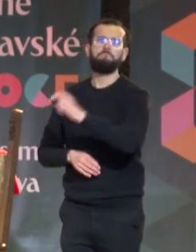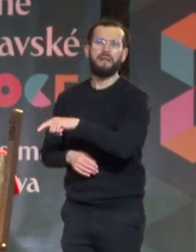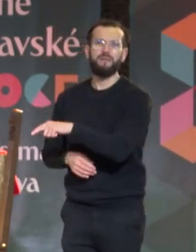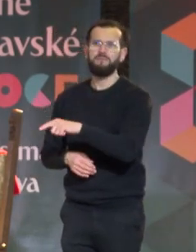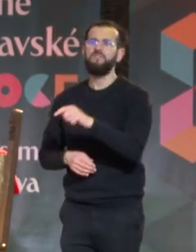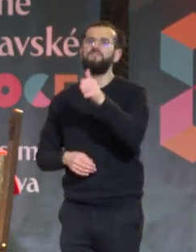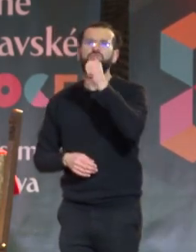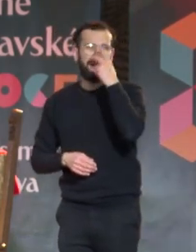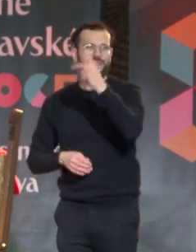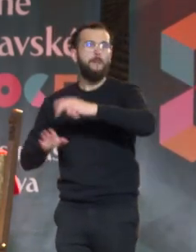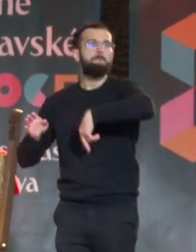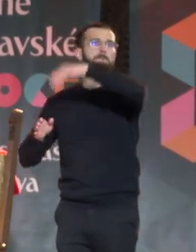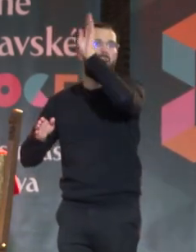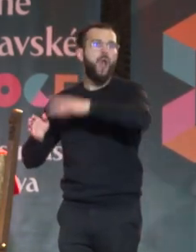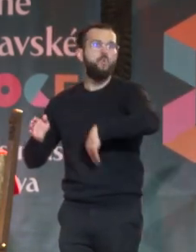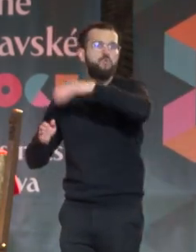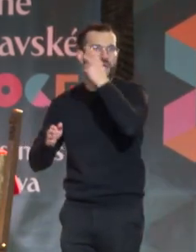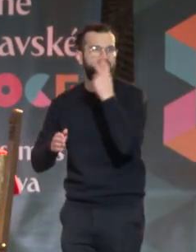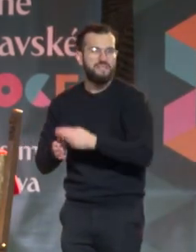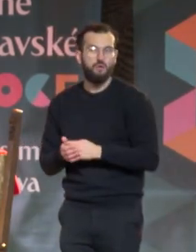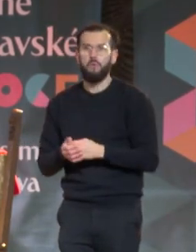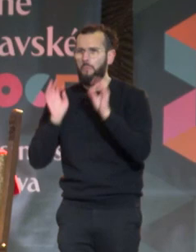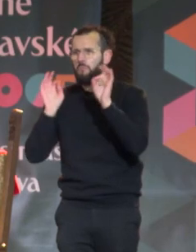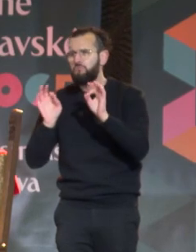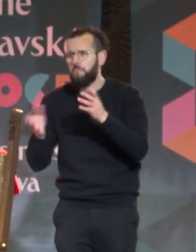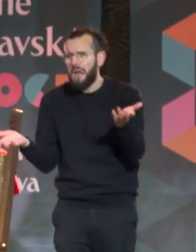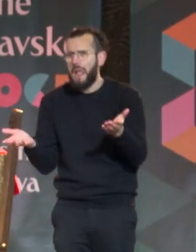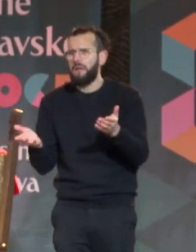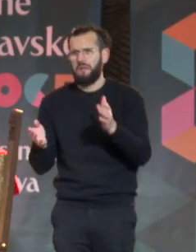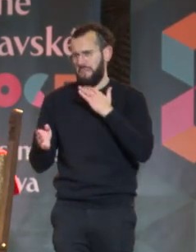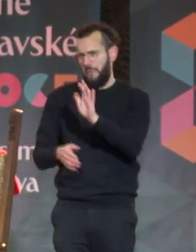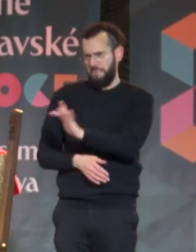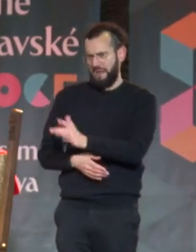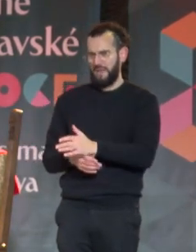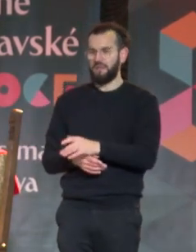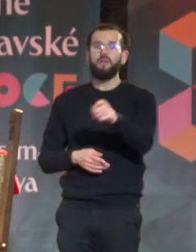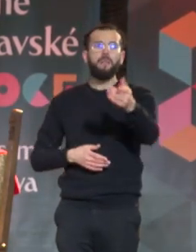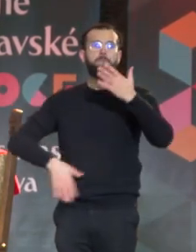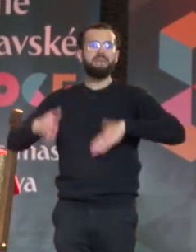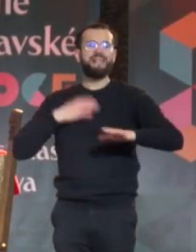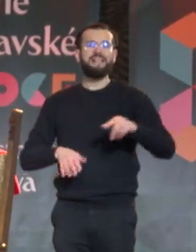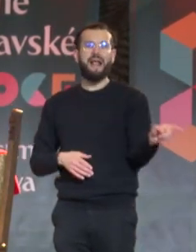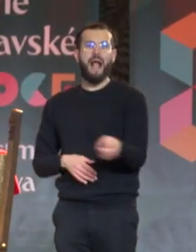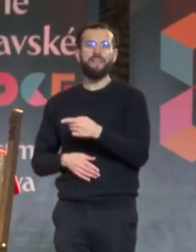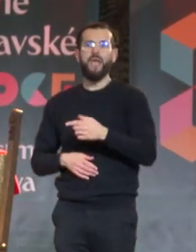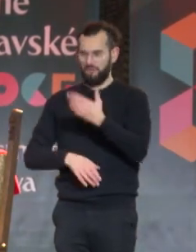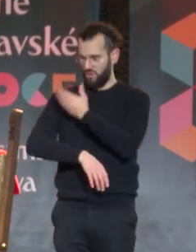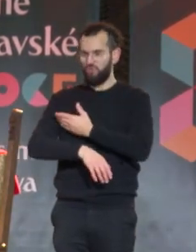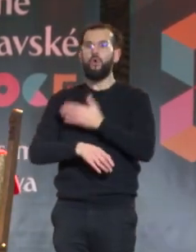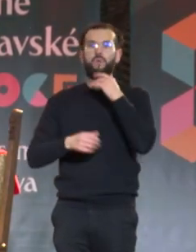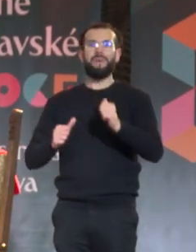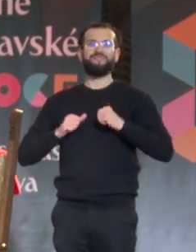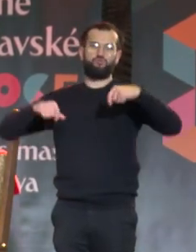tam maľovalo. To je dobré, dom nemá byť prázdny. Vyzleť sa do trička, zacvičíme si teda